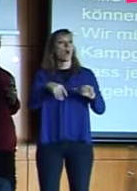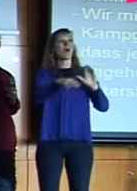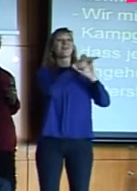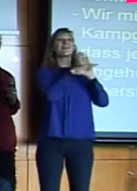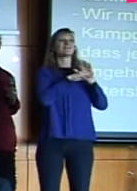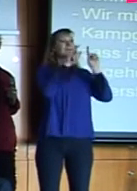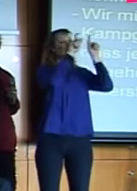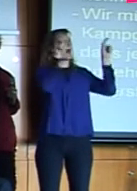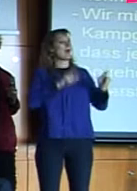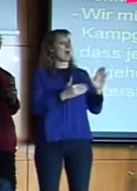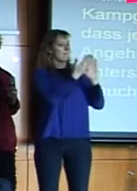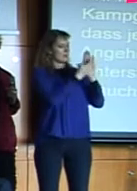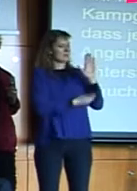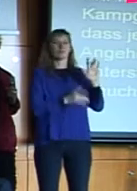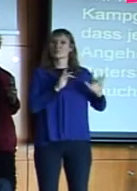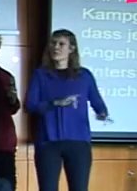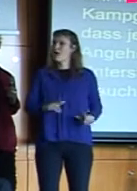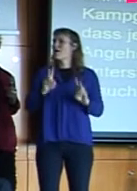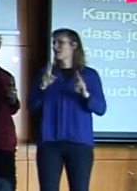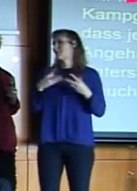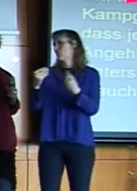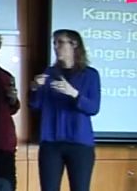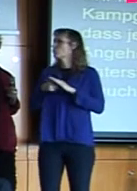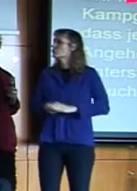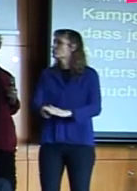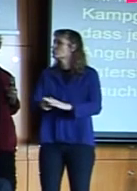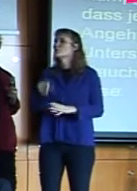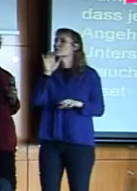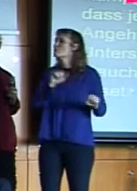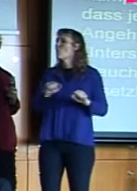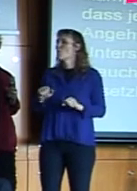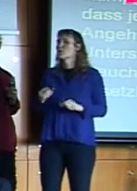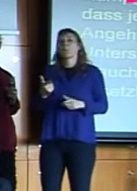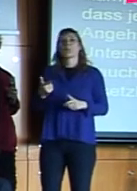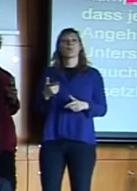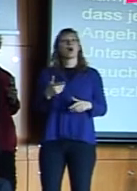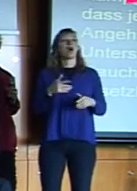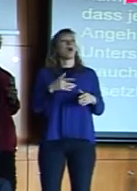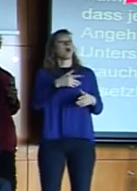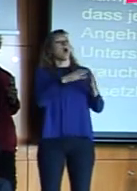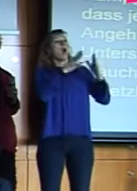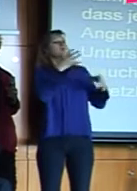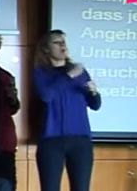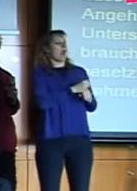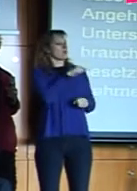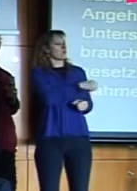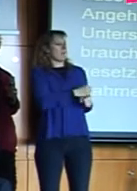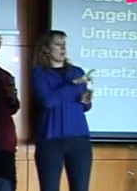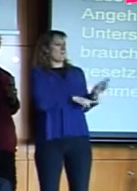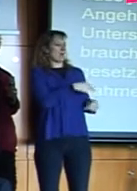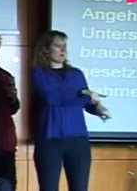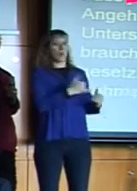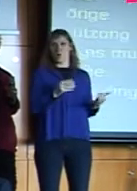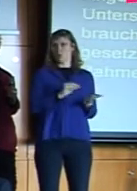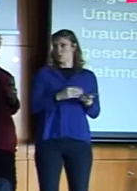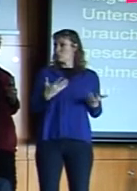gesetzliche Rahmenbedingungen dafür geben. Es kann nicht sein, dass gewisse Leistungen an den gemeinsamen Haushalt gebunden sind, so wie das heute der